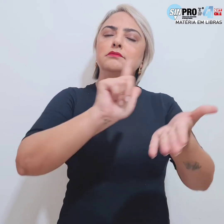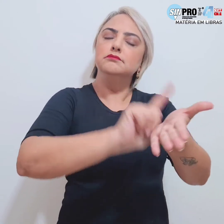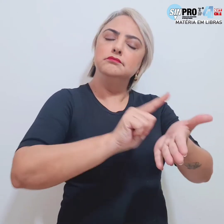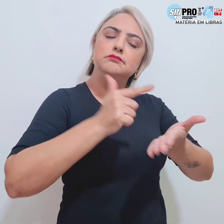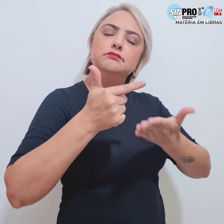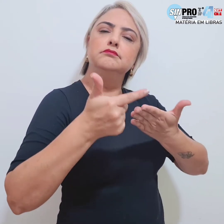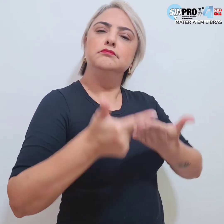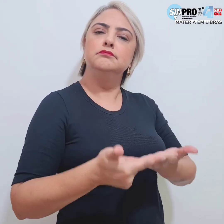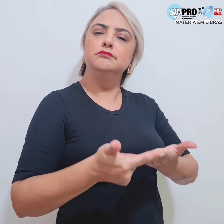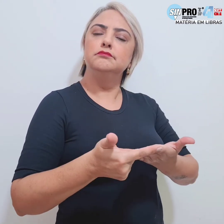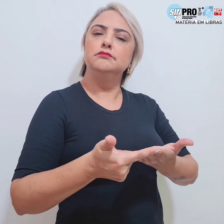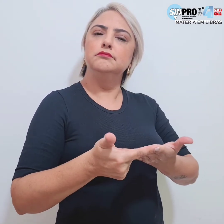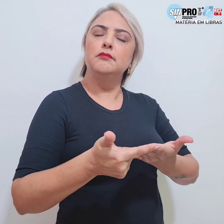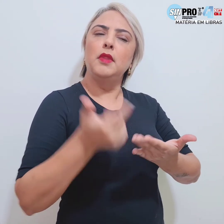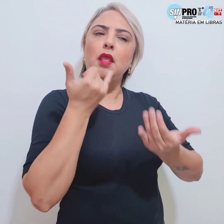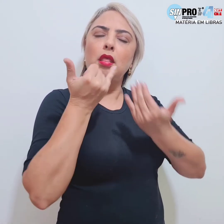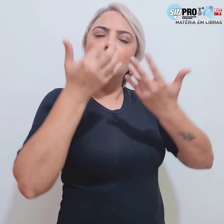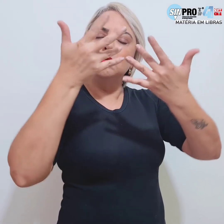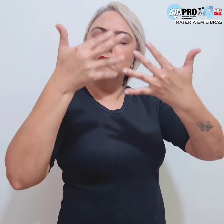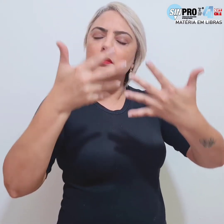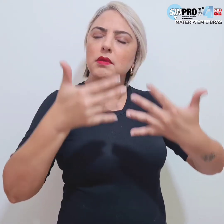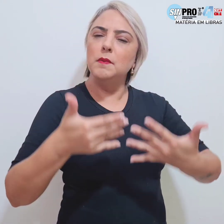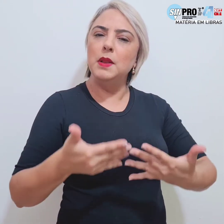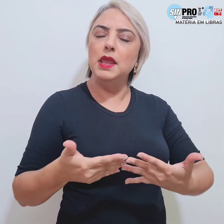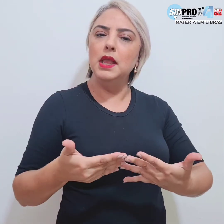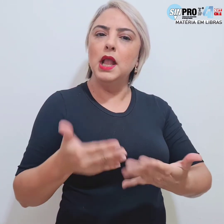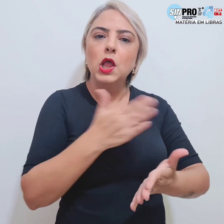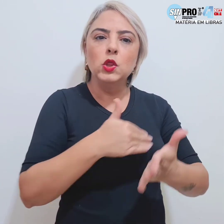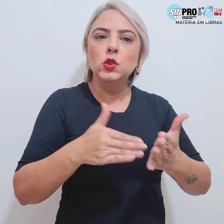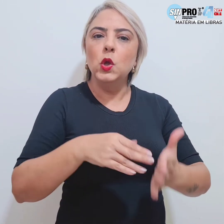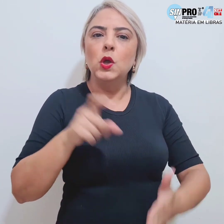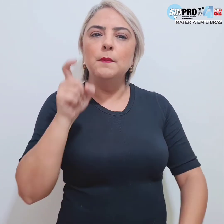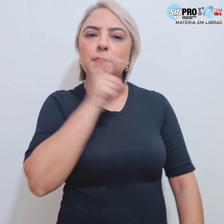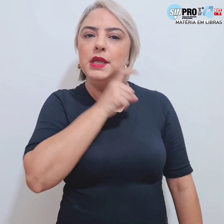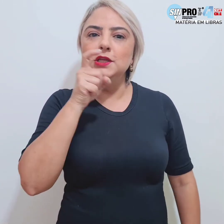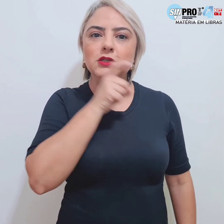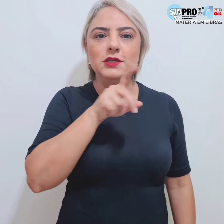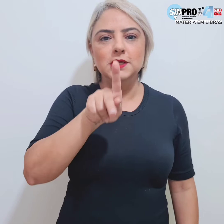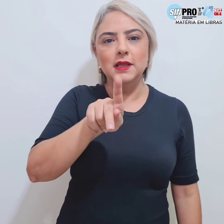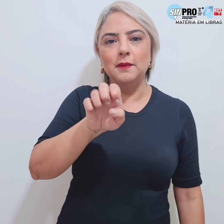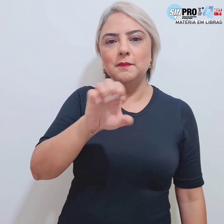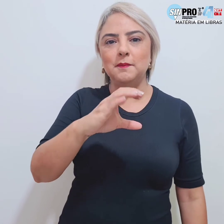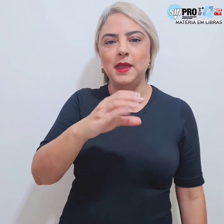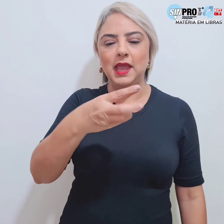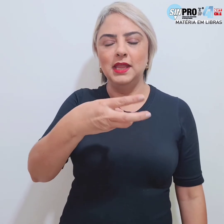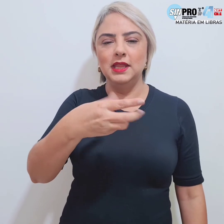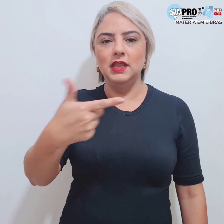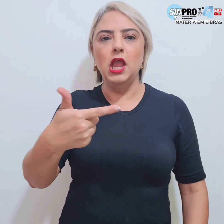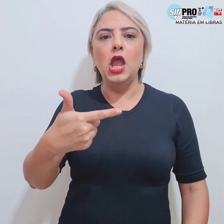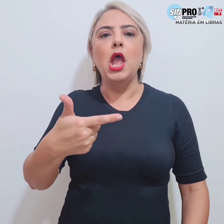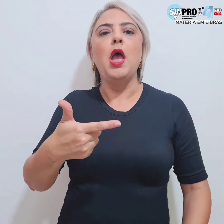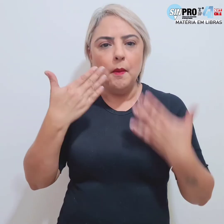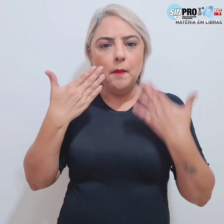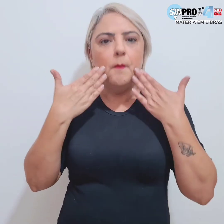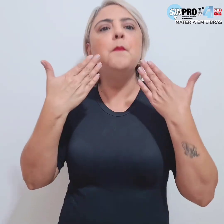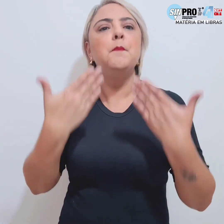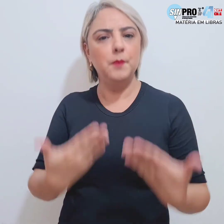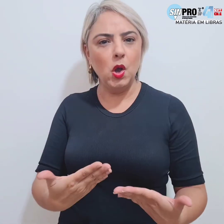este informativo que desvenda todas as mentiras da PEC 32, mostra seus